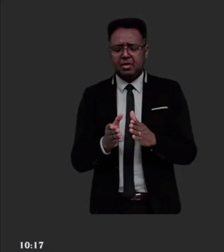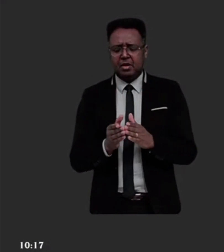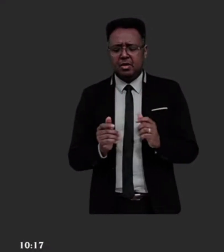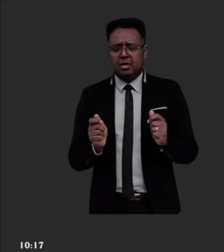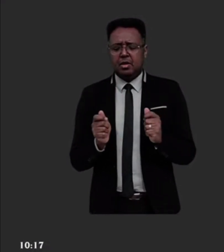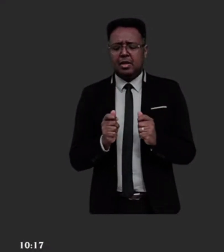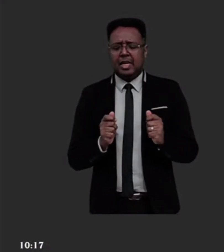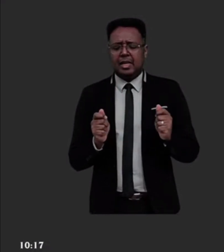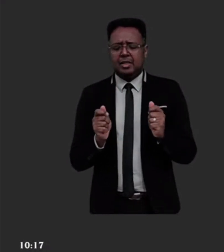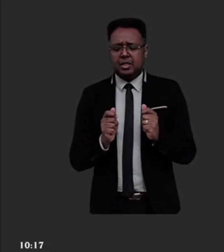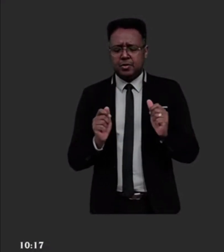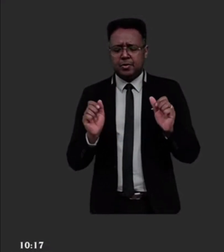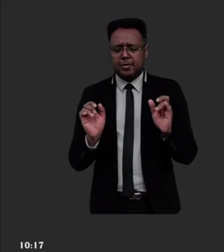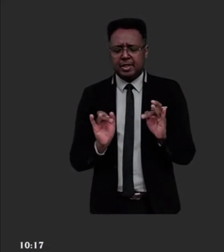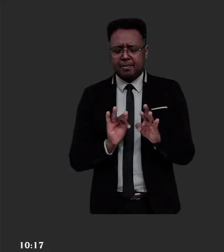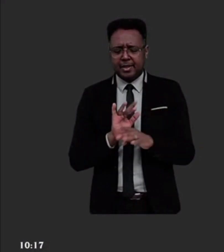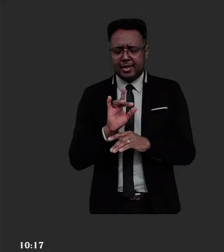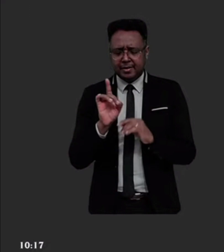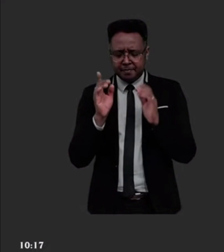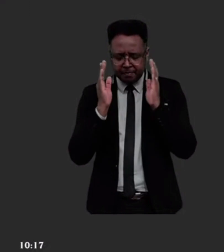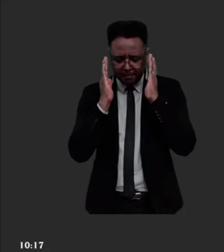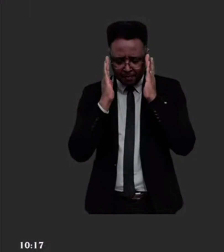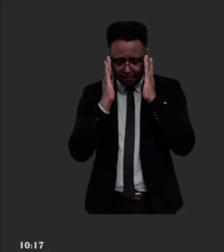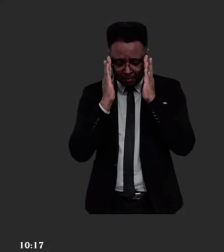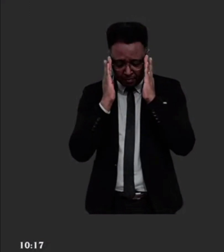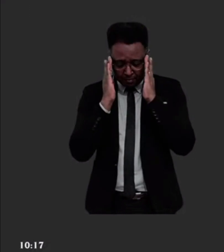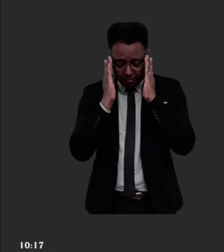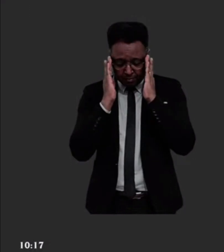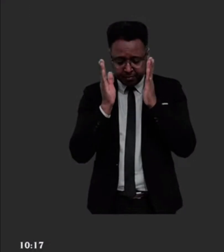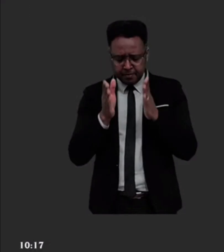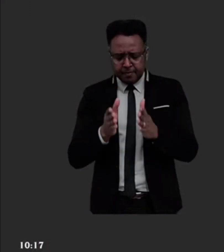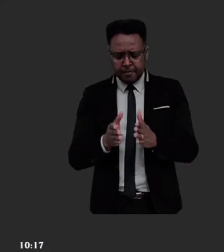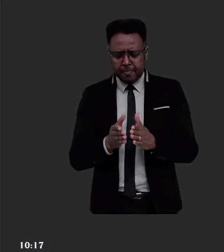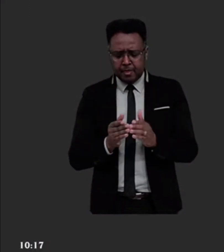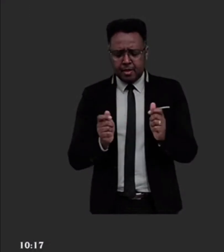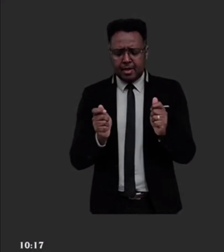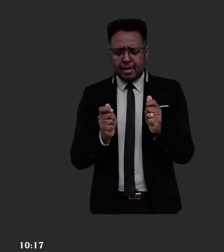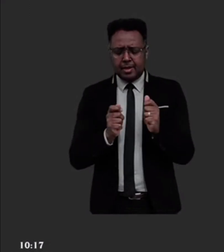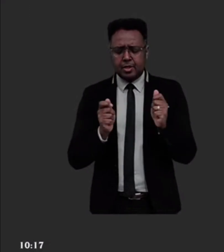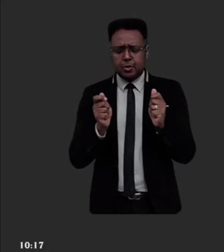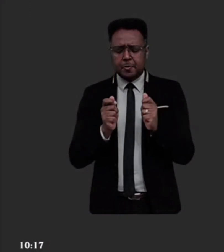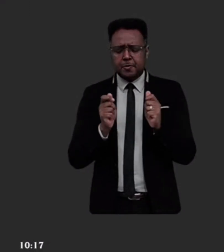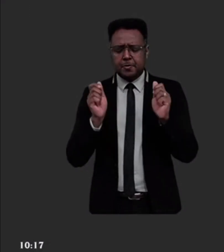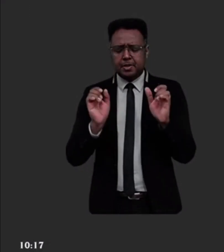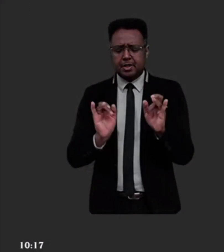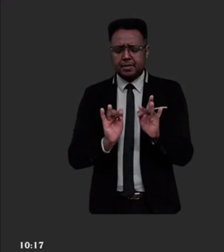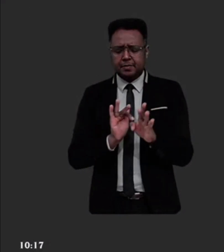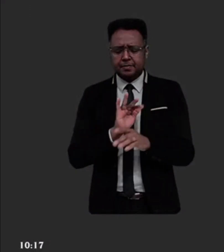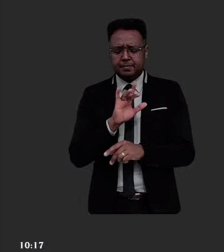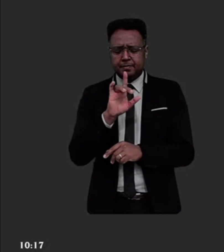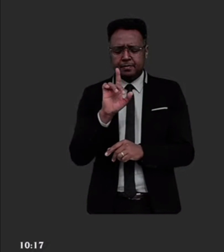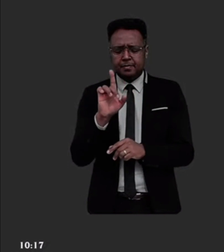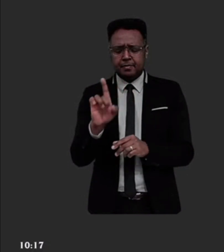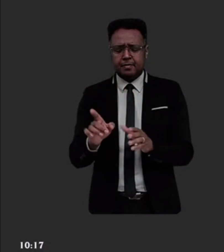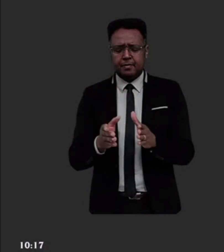Glória ao nome do Senhor. Aleluia. Aleluia. Santo, santo, santo é o